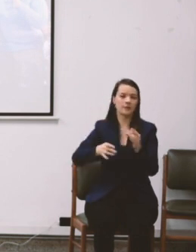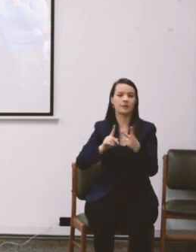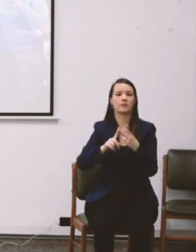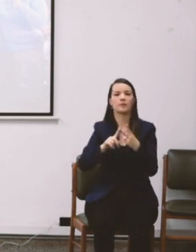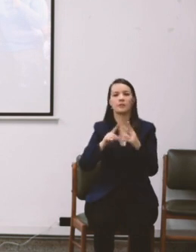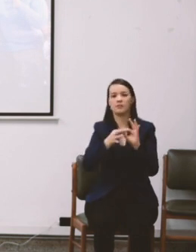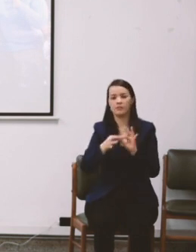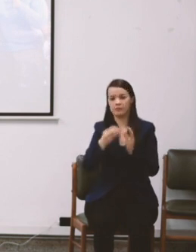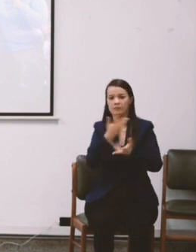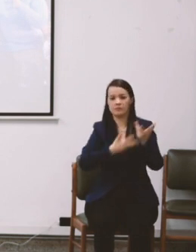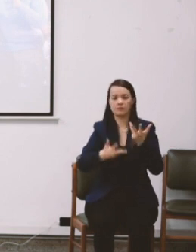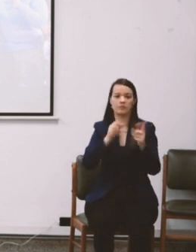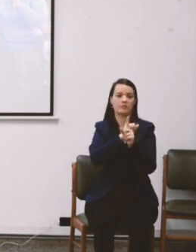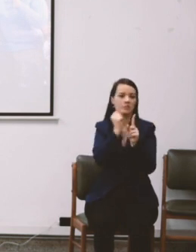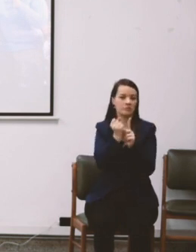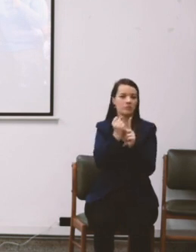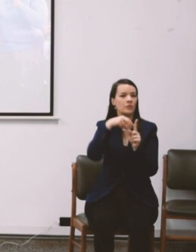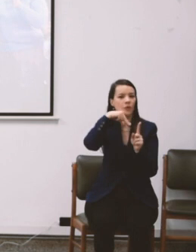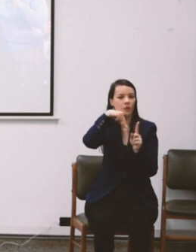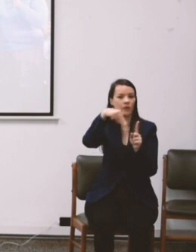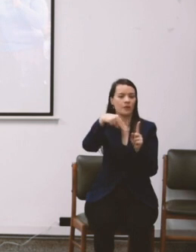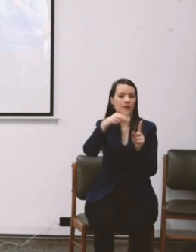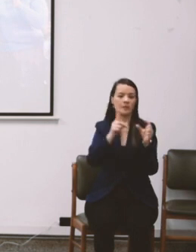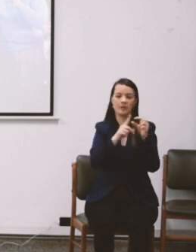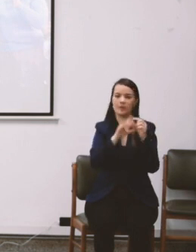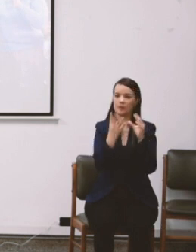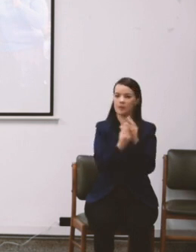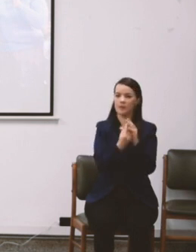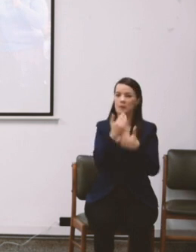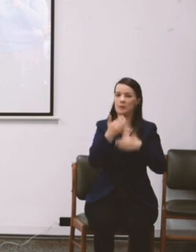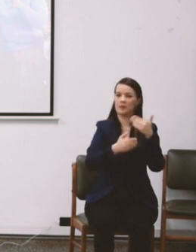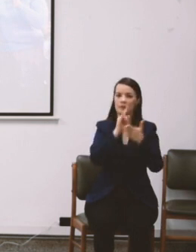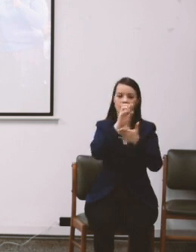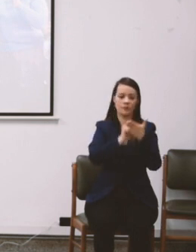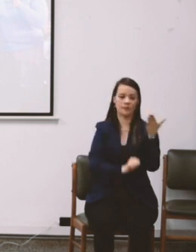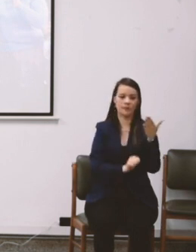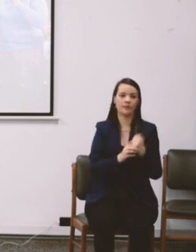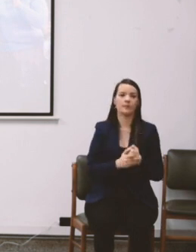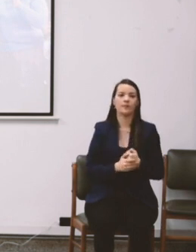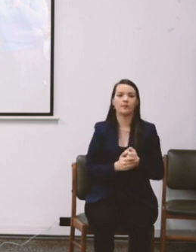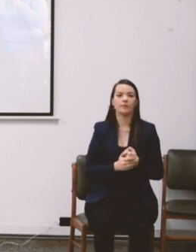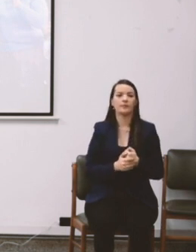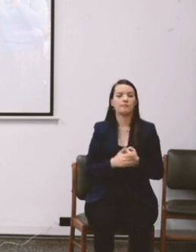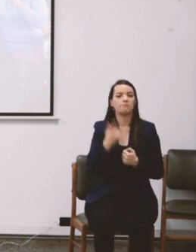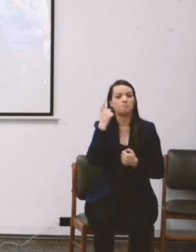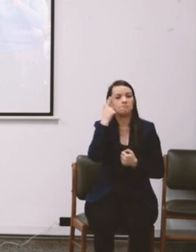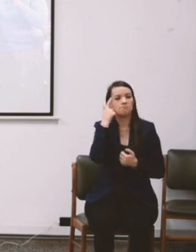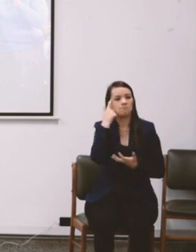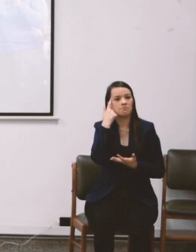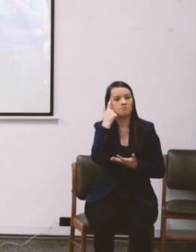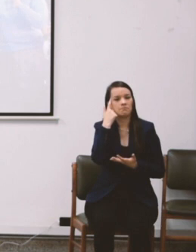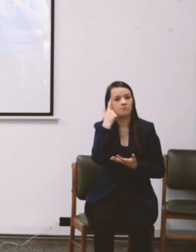temas de convivencia social cotidiana, ¿no? Y me parece que creo